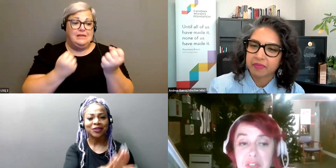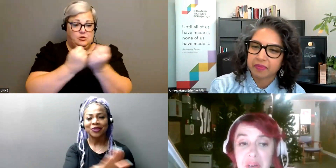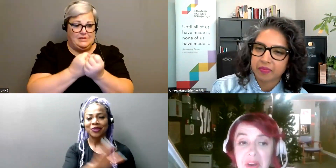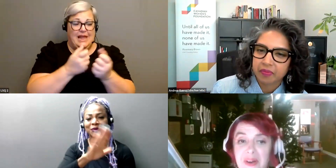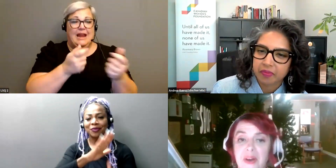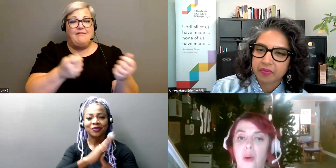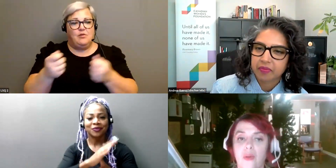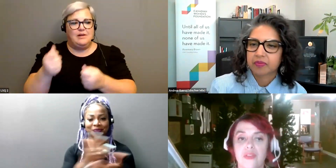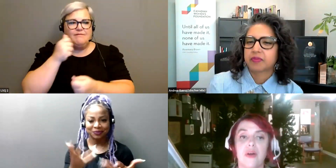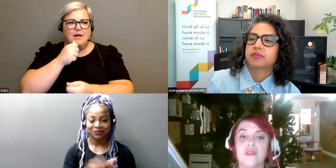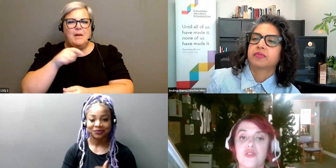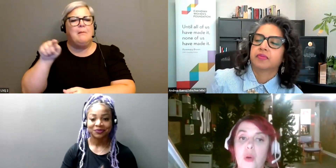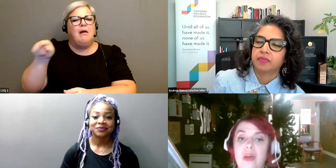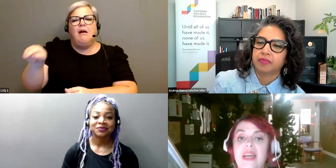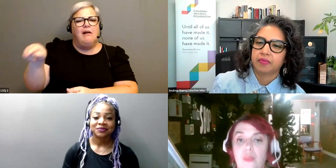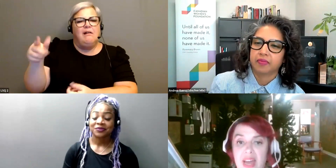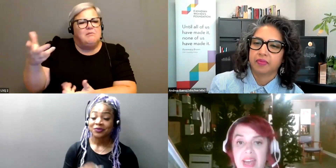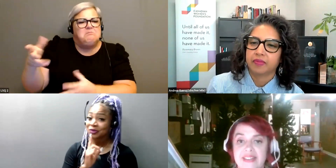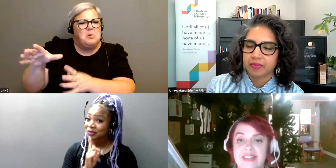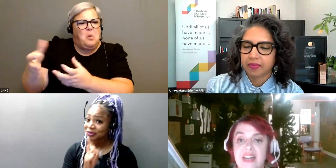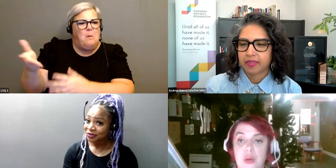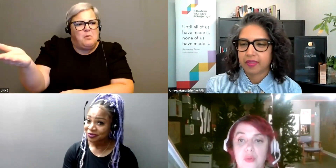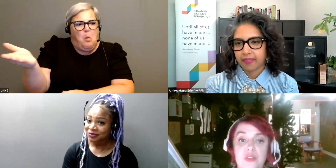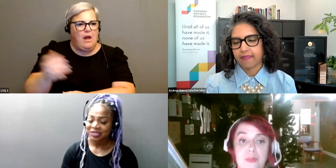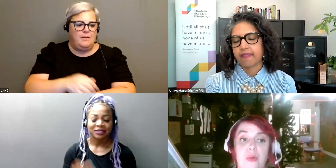femmes. Quel est ce groupe?